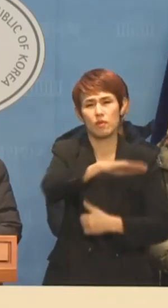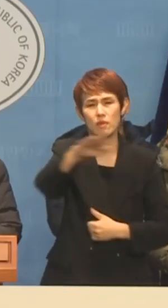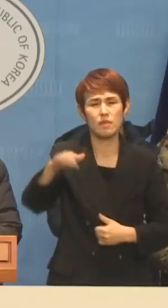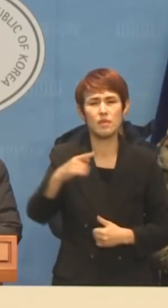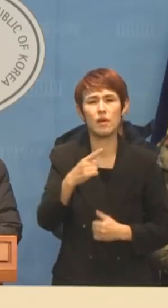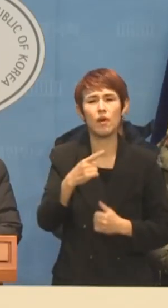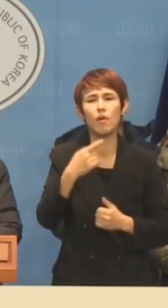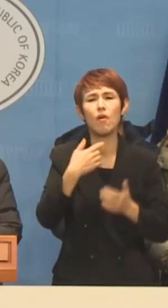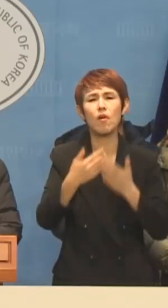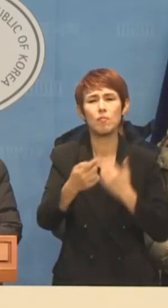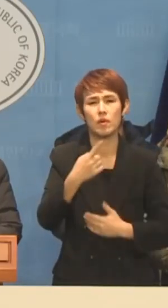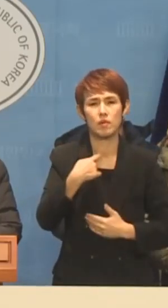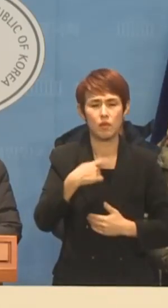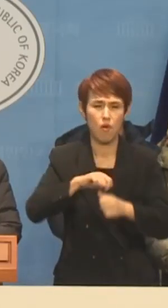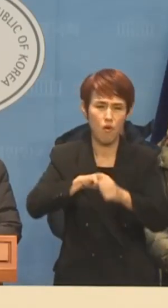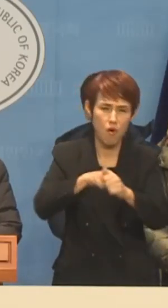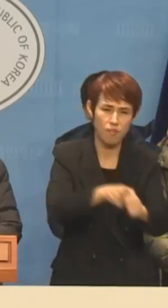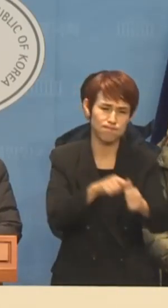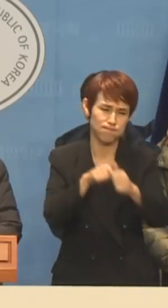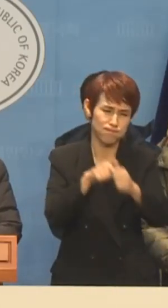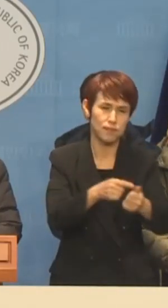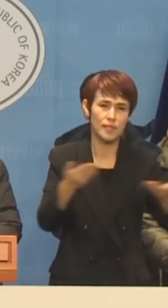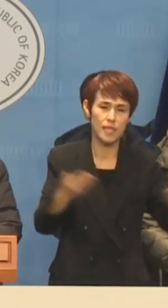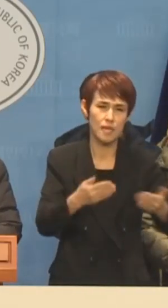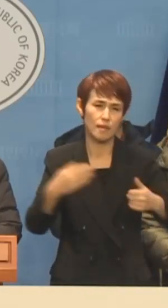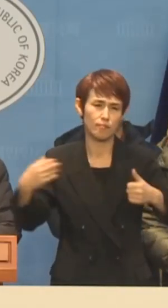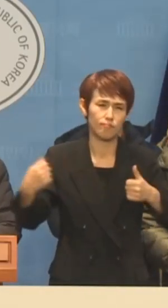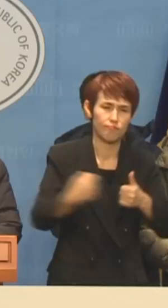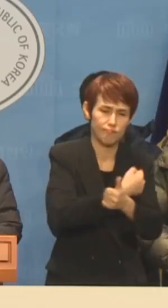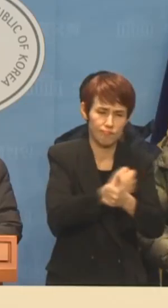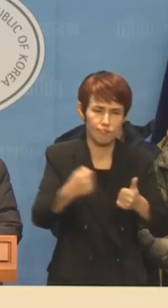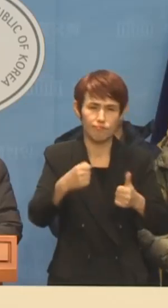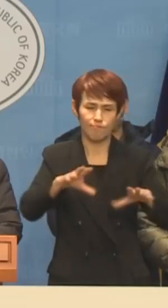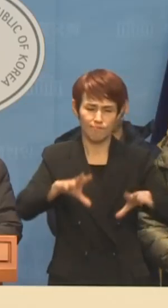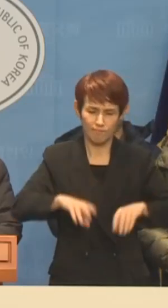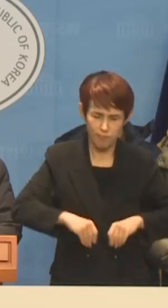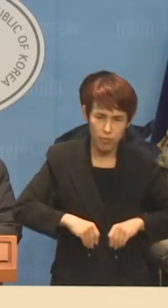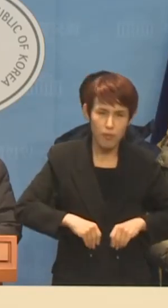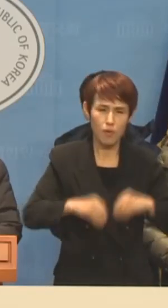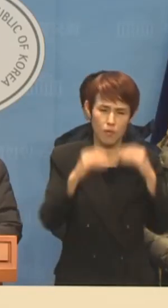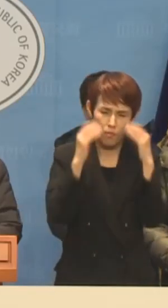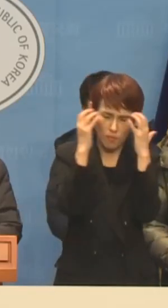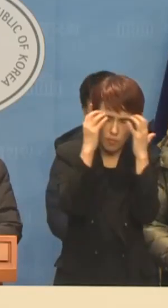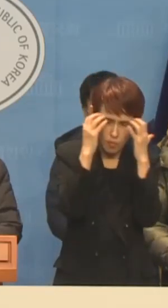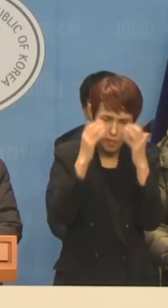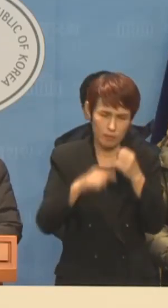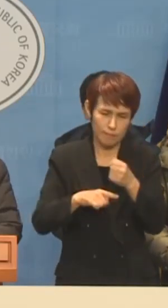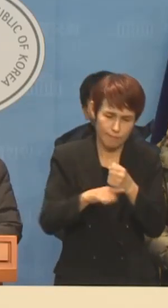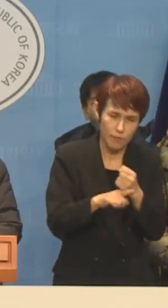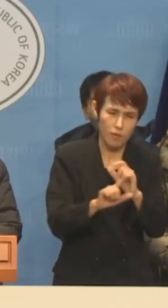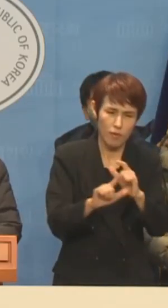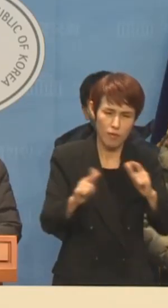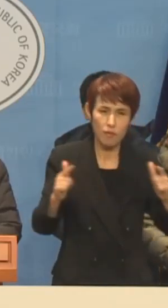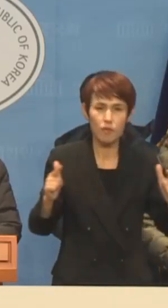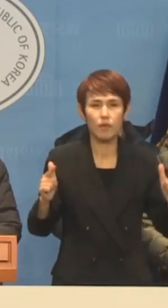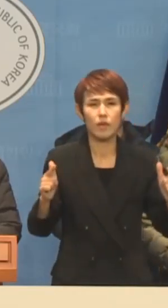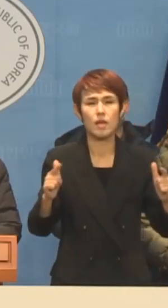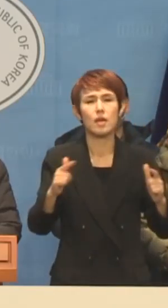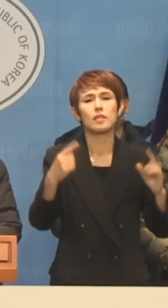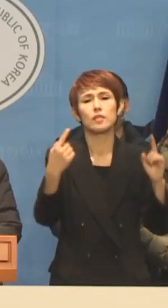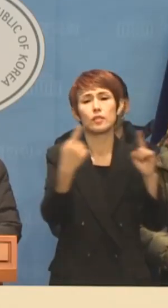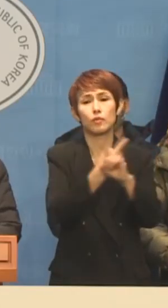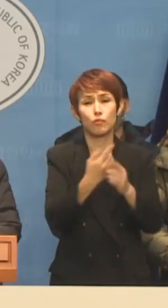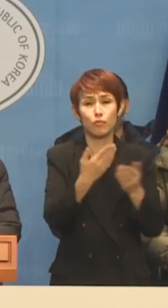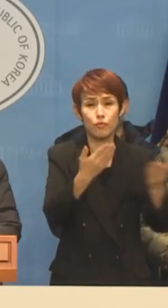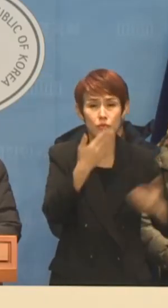했던 강제 노역과 구타, 굶주림, 고문의 고통과 아픔을 온전히 치유할 수